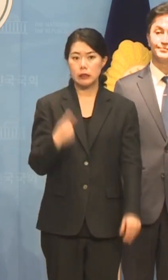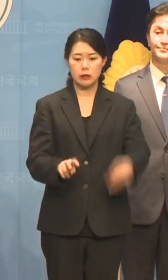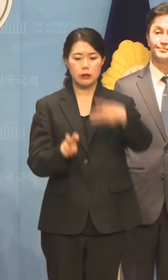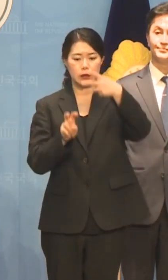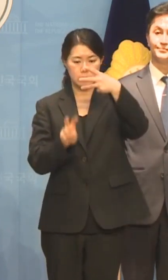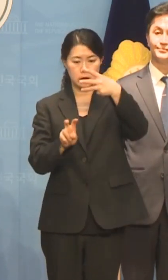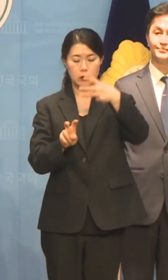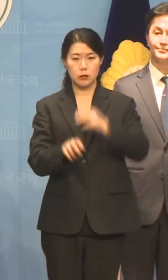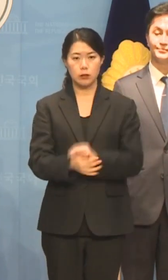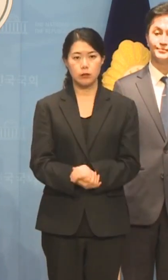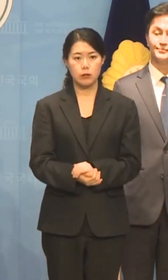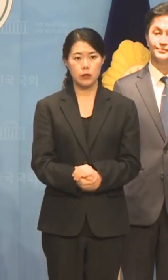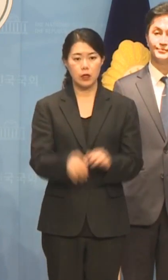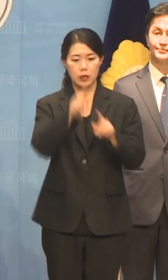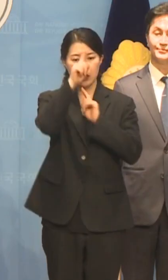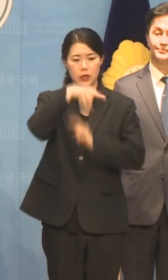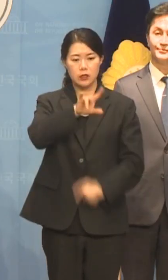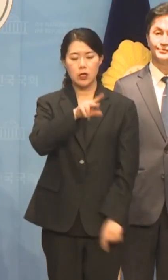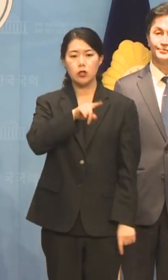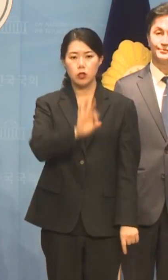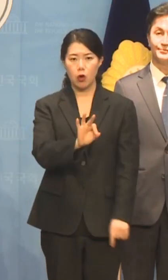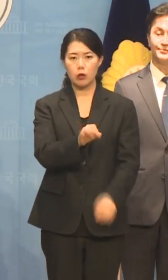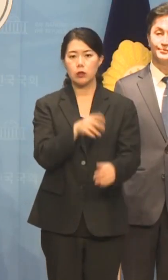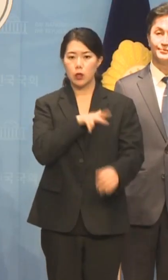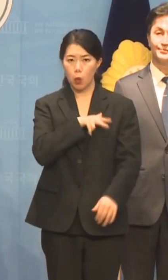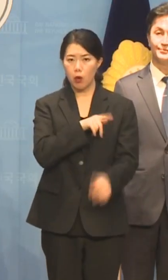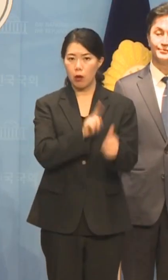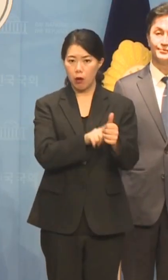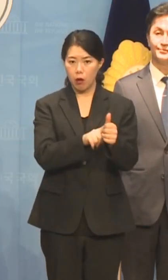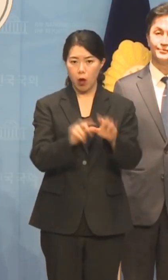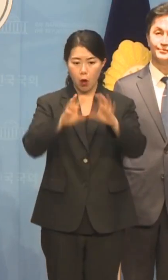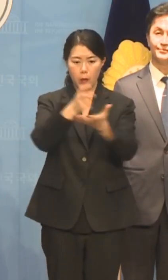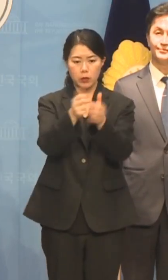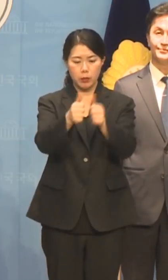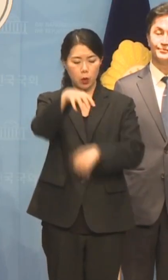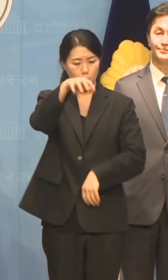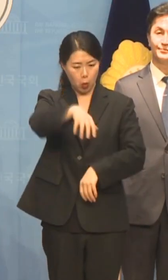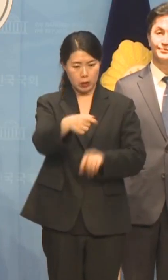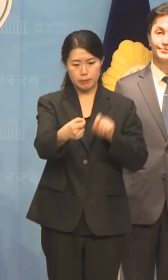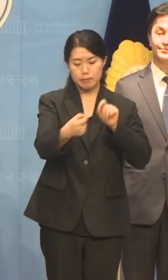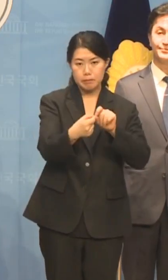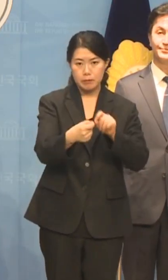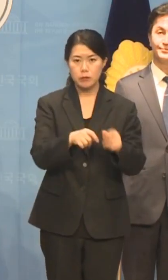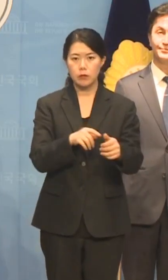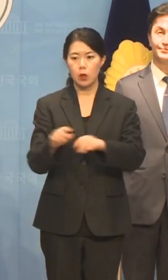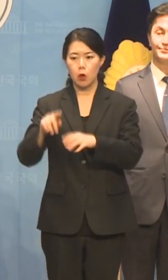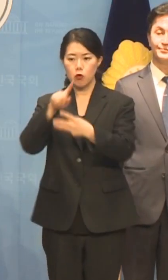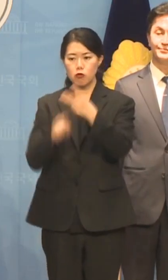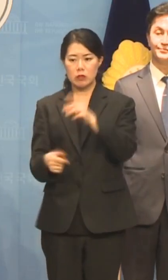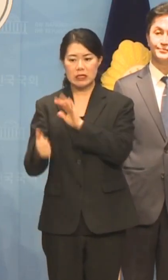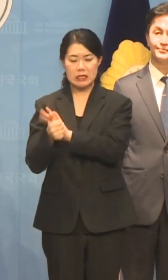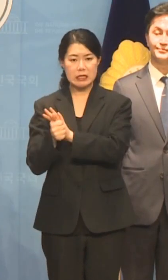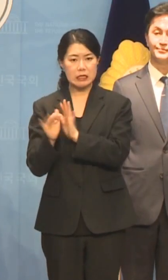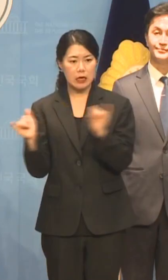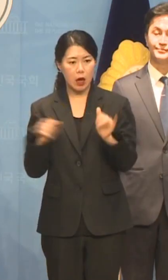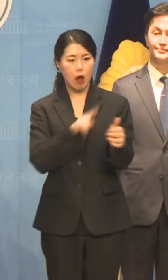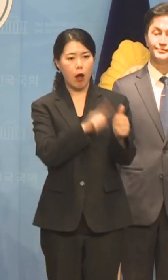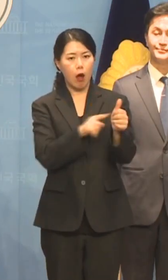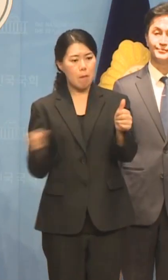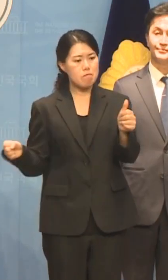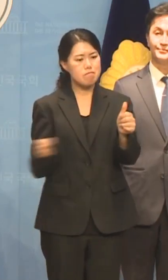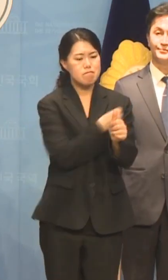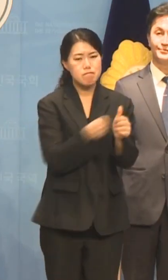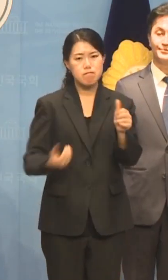20일 이재정 의원이 헌법재판소 앞에서 윤석열 지지자로부터 폭행을 당하는